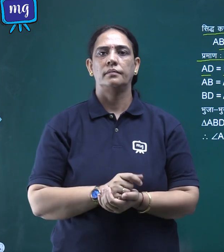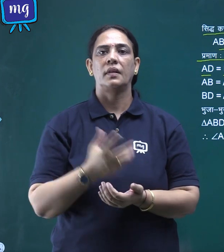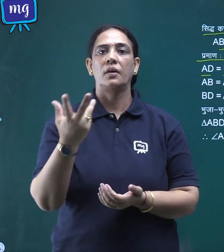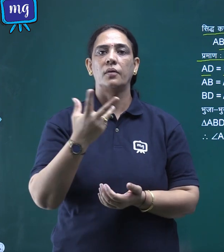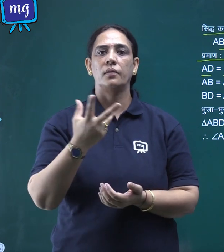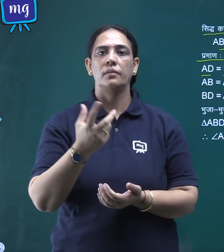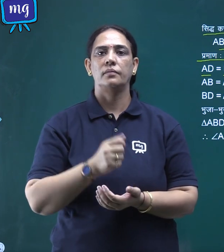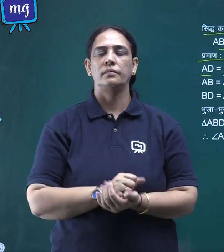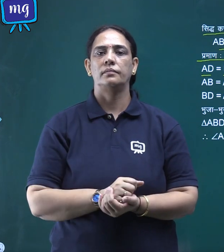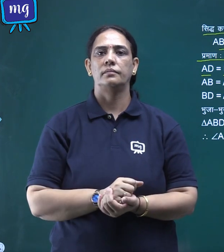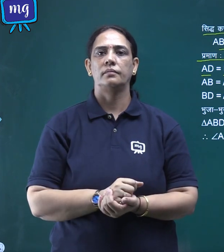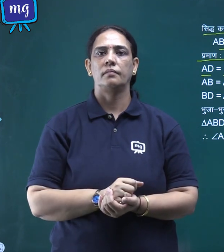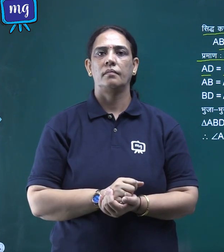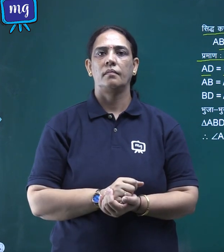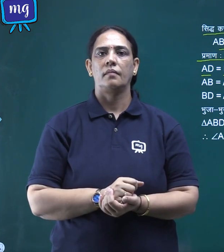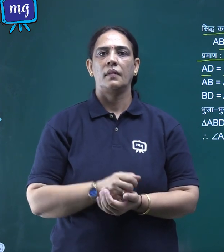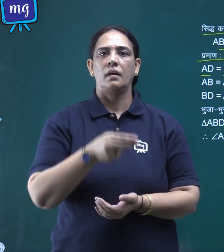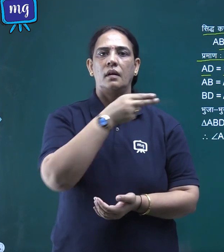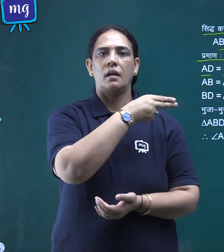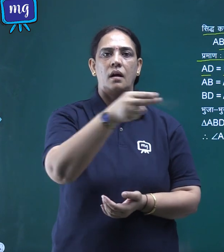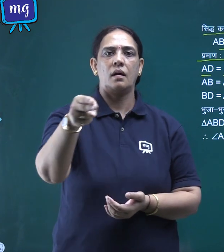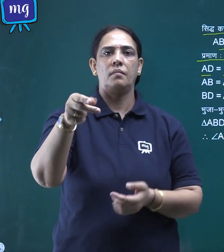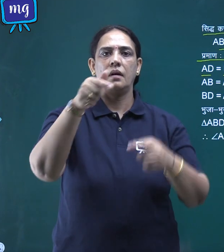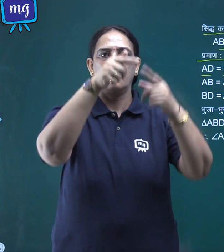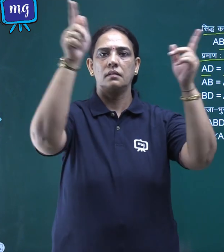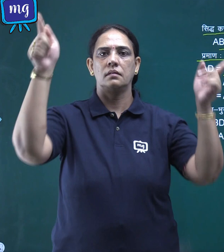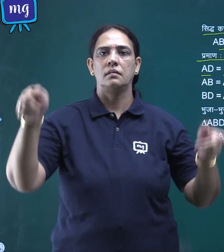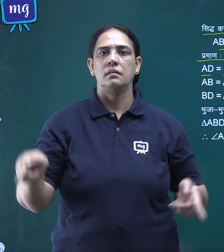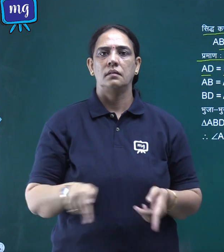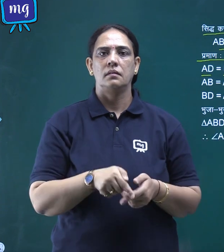क्यों? समांतर चतुर्भुज की सम्मुख भुजा